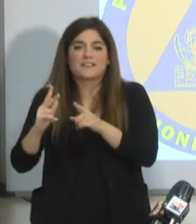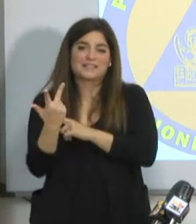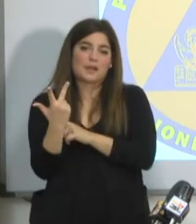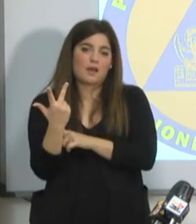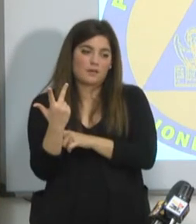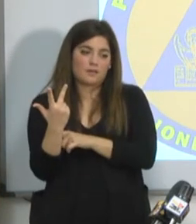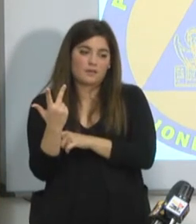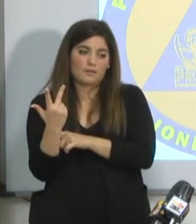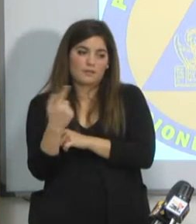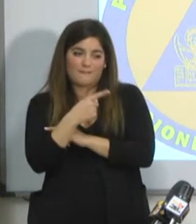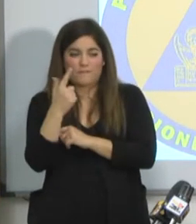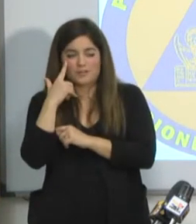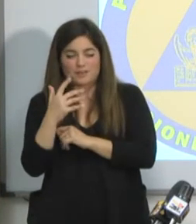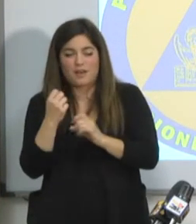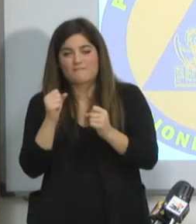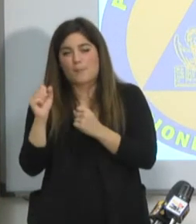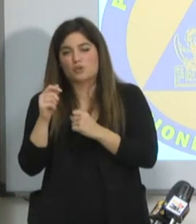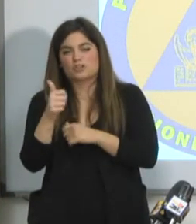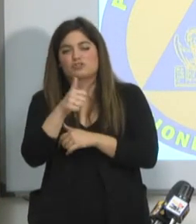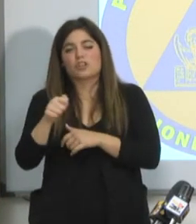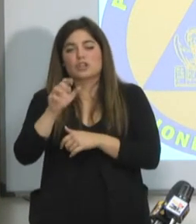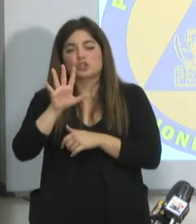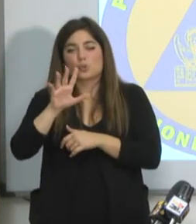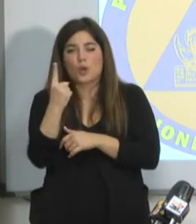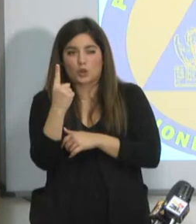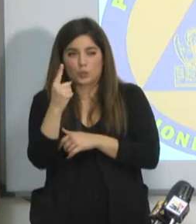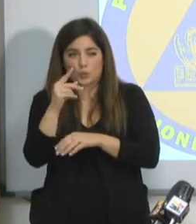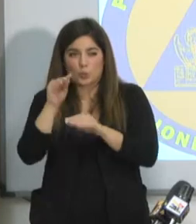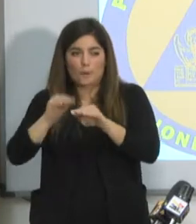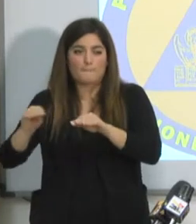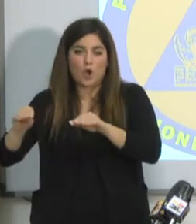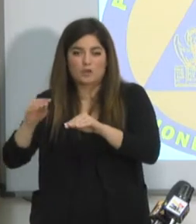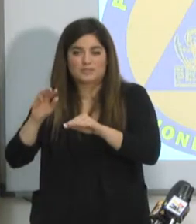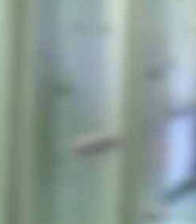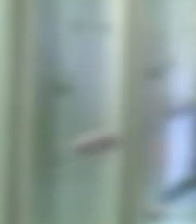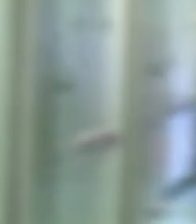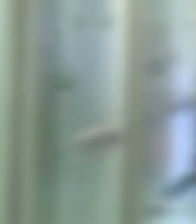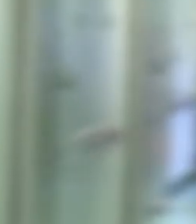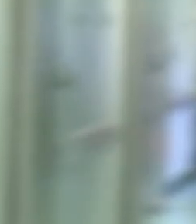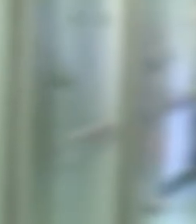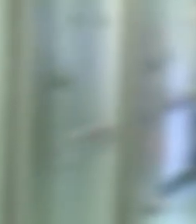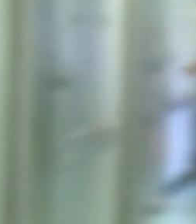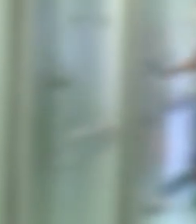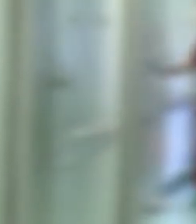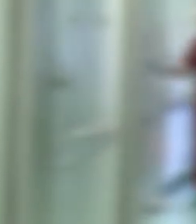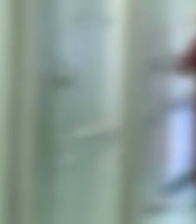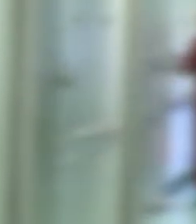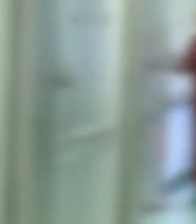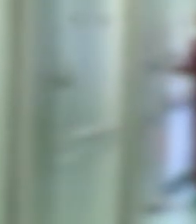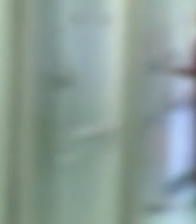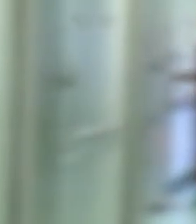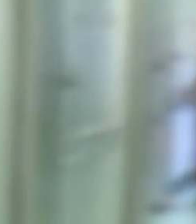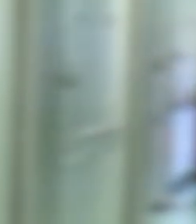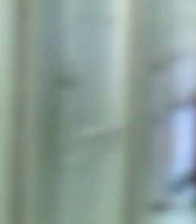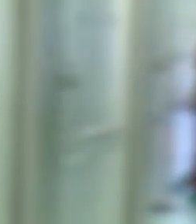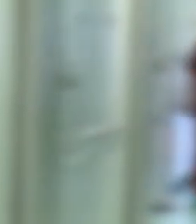I famosi 151 posti in terapia intensiva occupati. Certo, a preoccupare sono anche i ricoveri